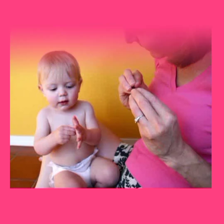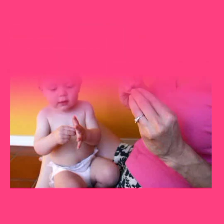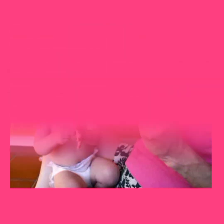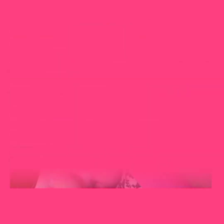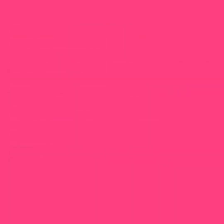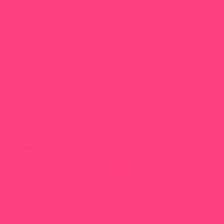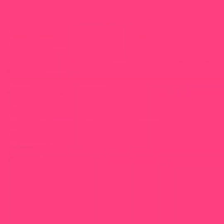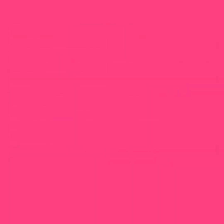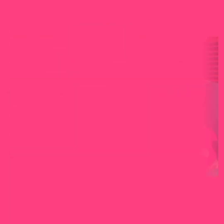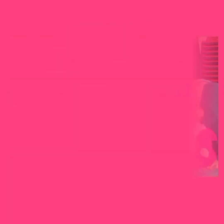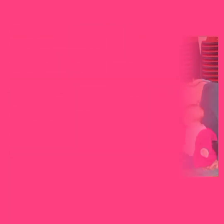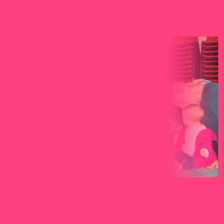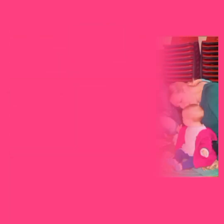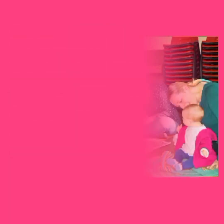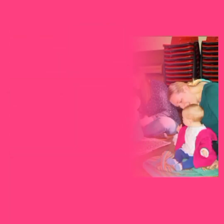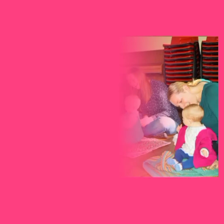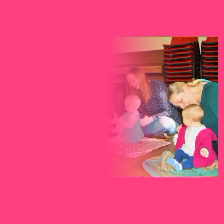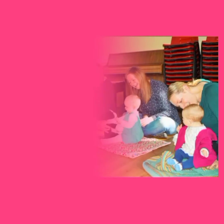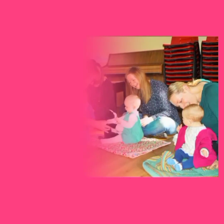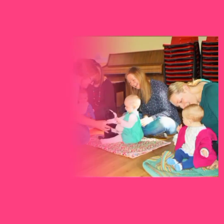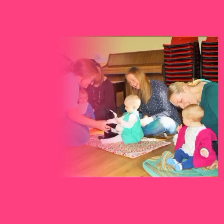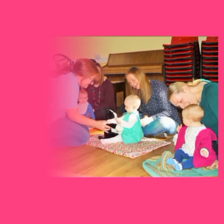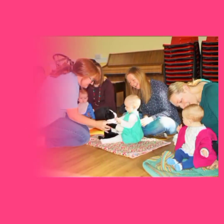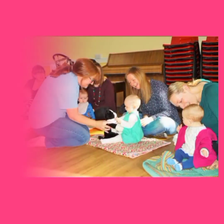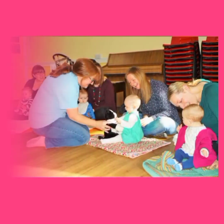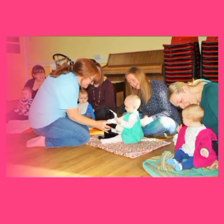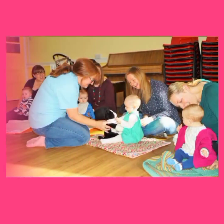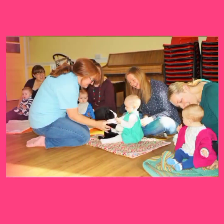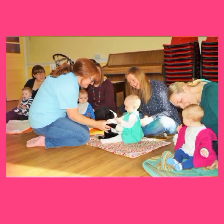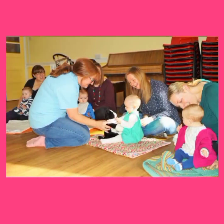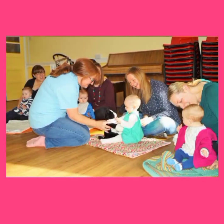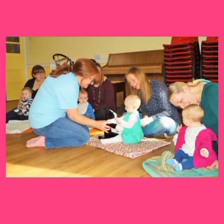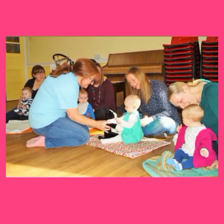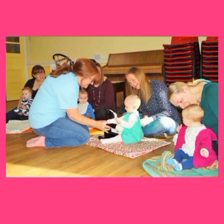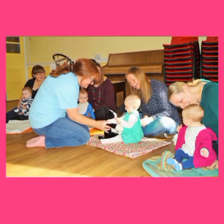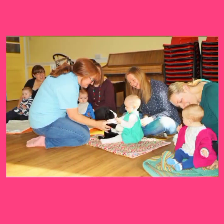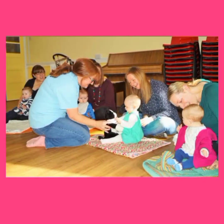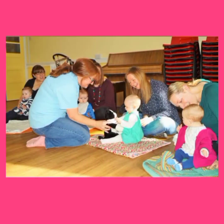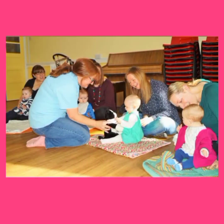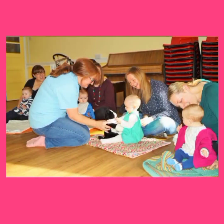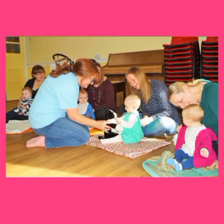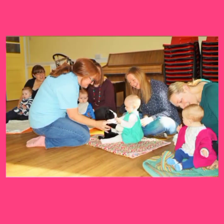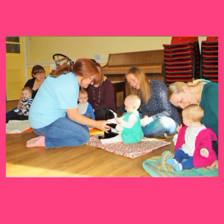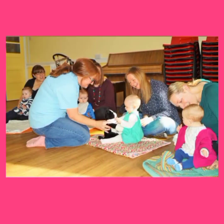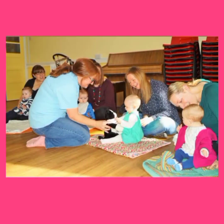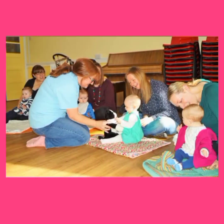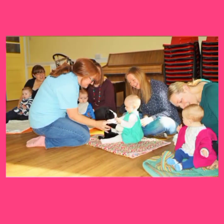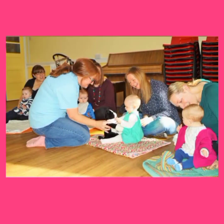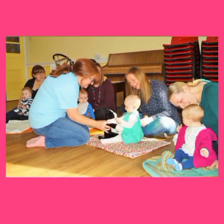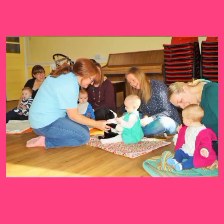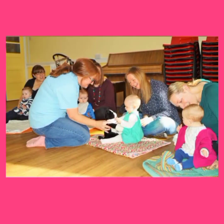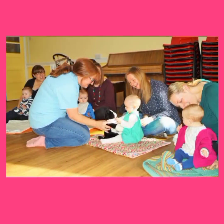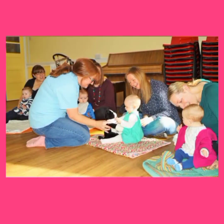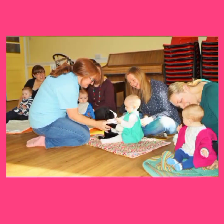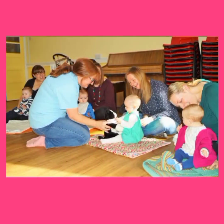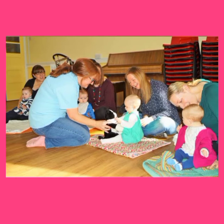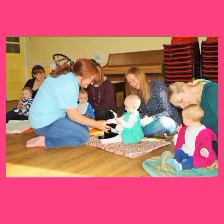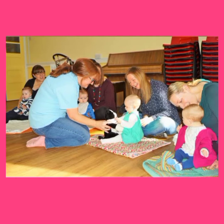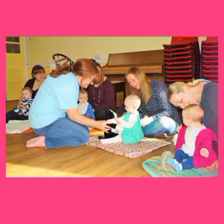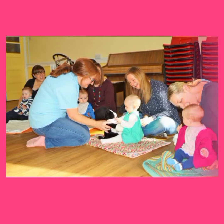या खानदान के दूसरे अफराद को समझाने से कासिर होता है तो इसके नतीजे में बच्चे में फ्रस्ट्रेशन यानी मायूसी और चिड़चिड़ापन